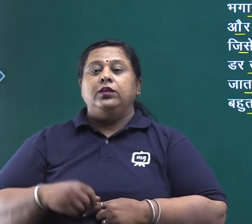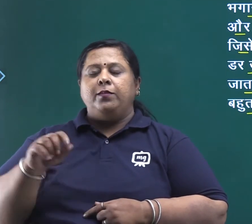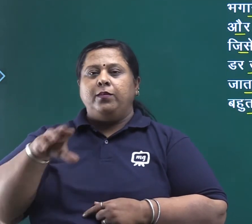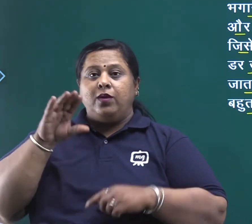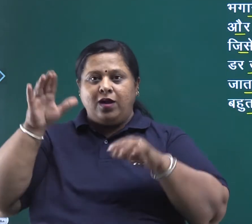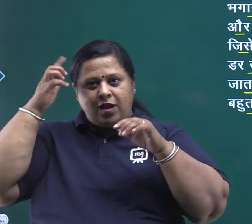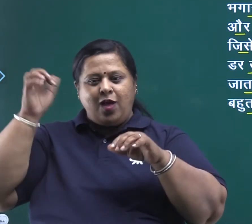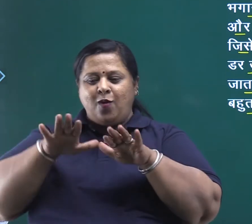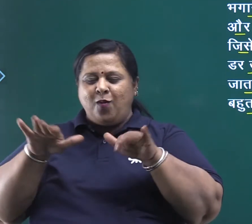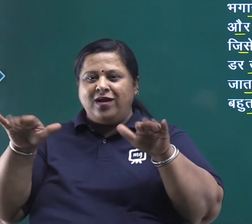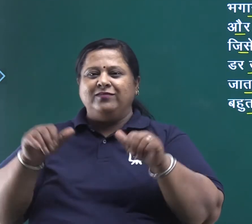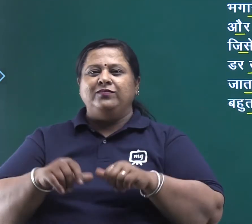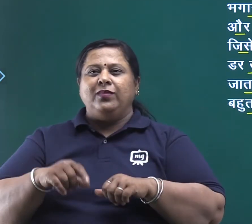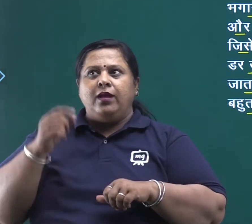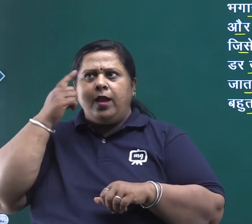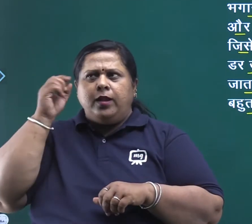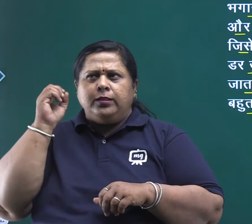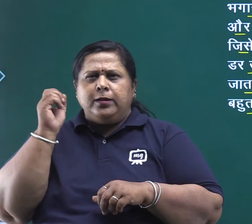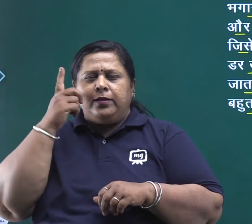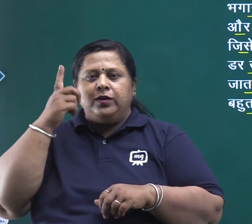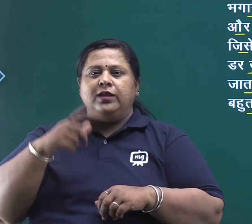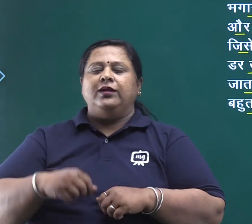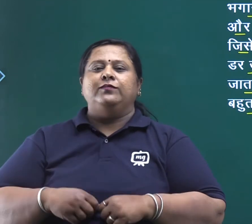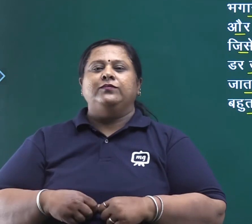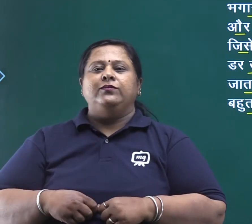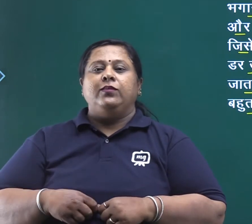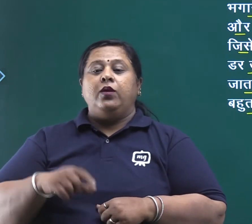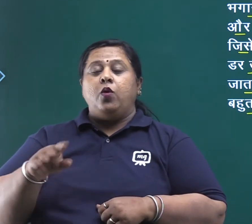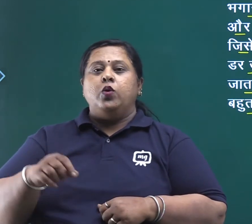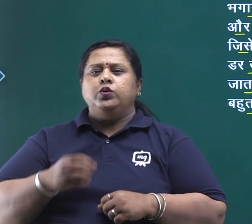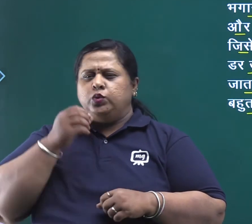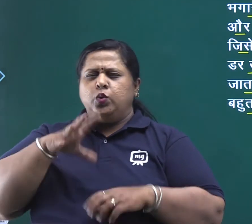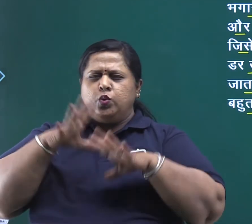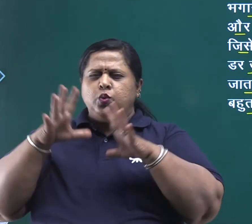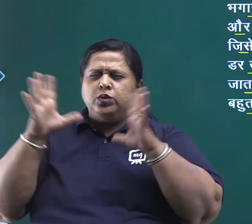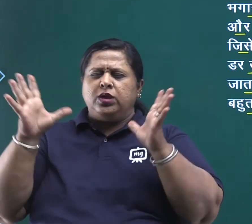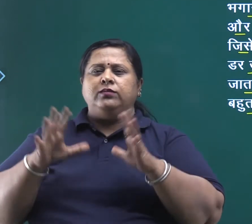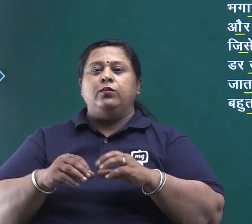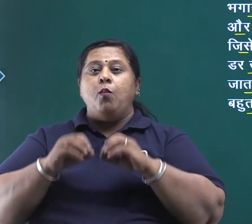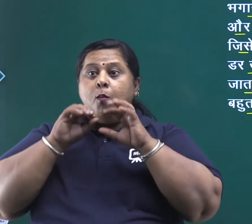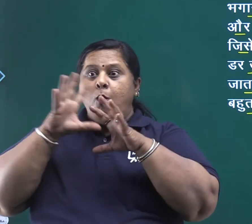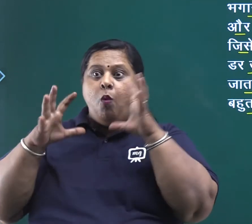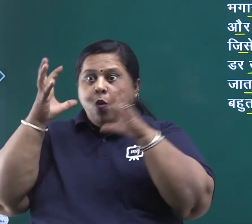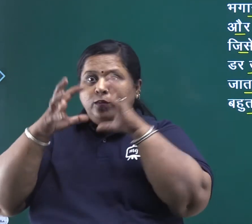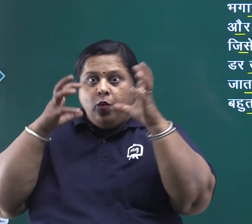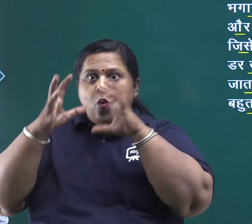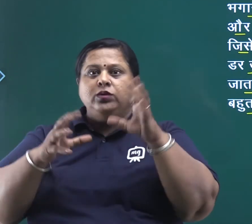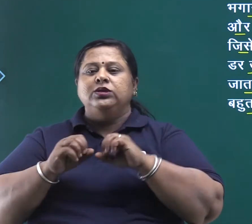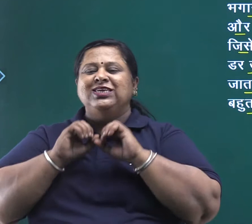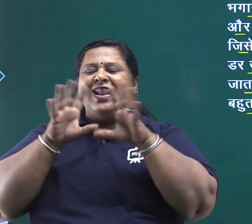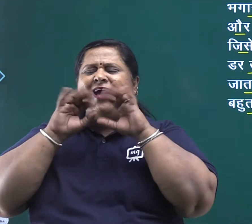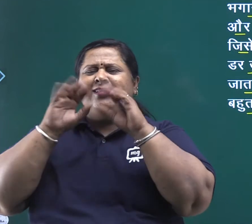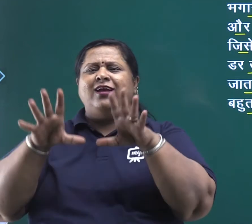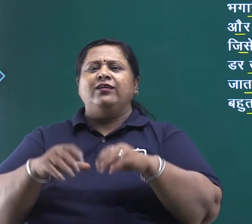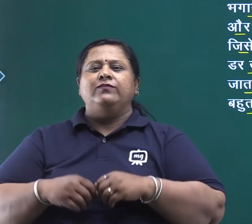कौवा एक तरकीब लगाता है और ज़ोर ज़ोर से भूत भूत चिल्लाता